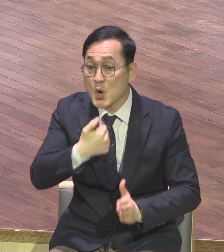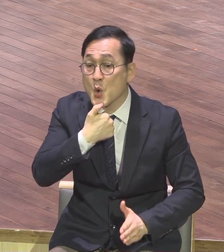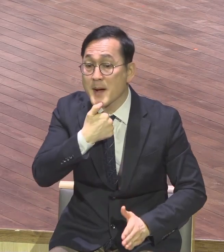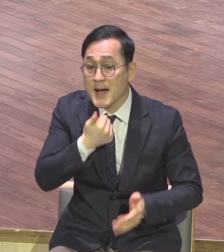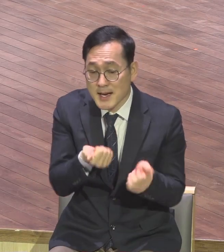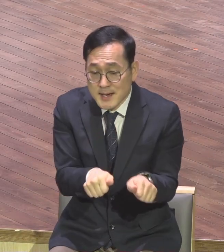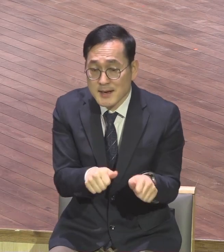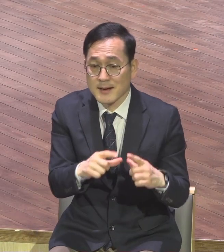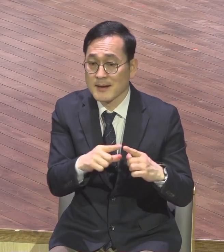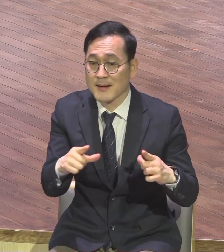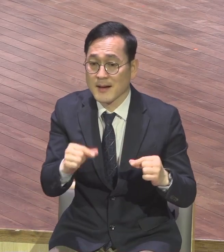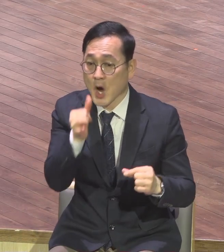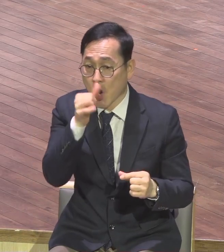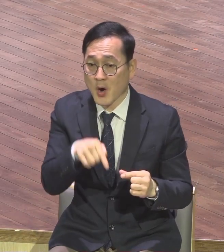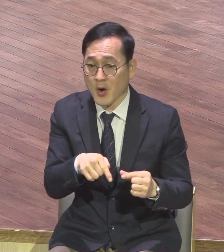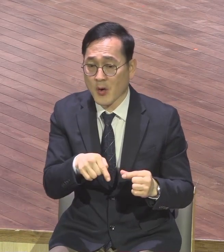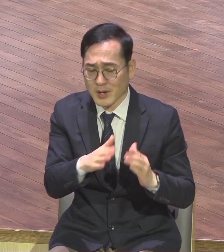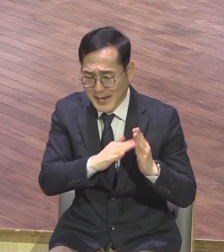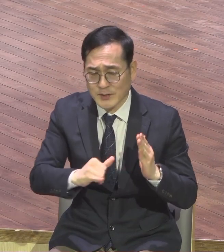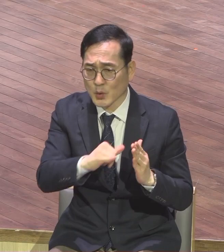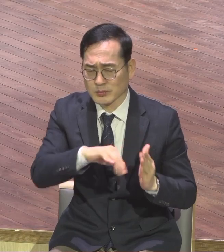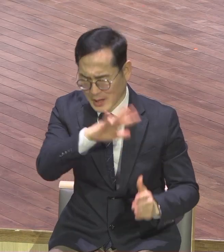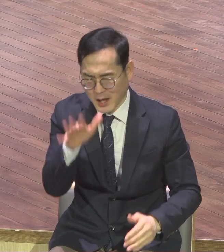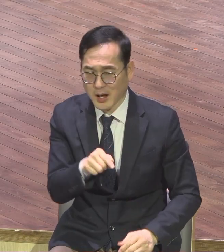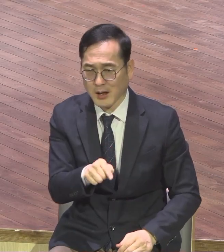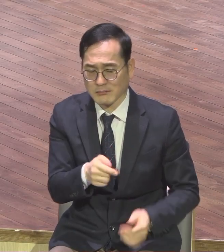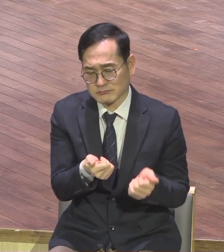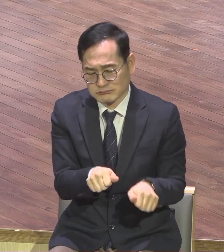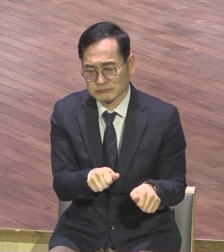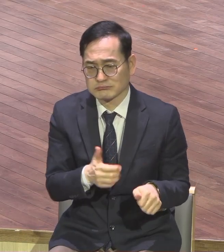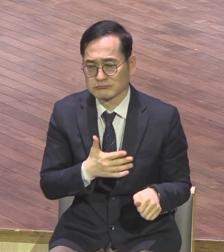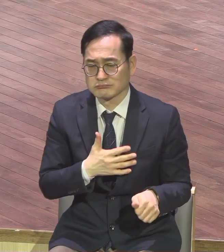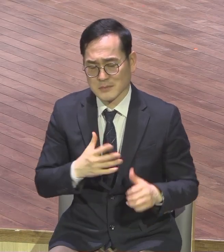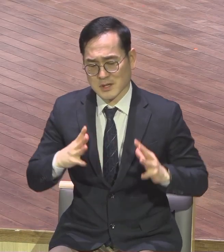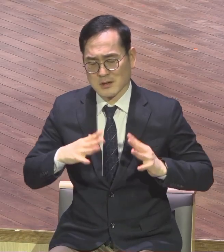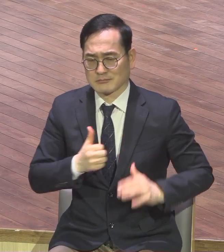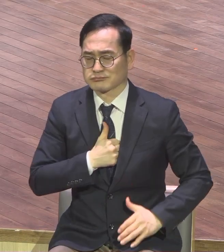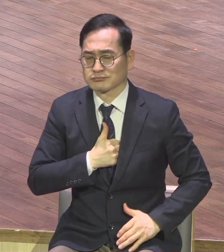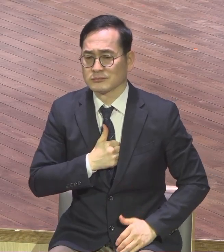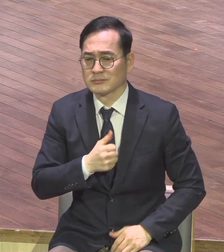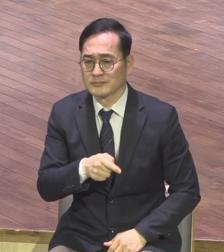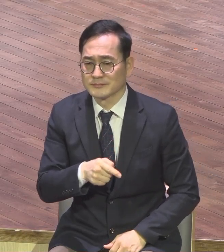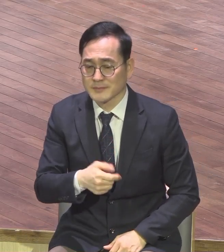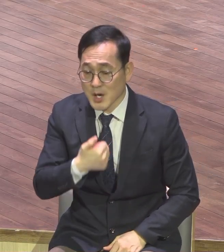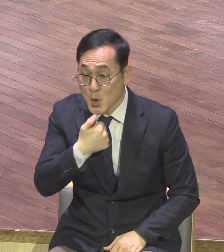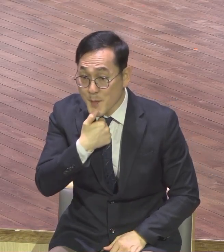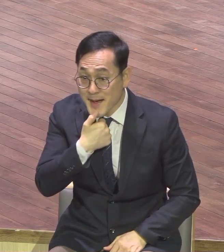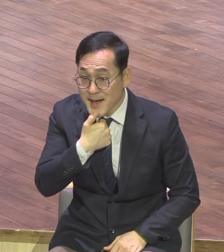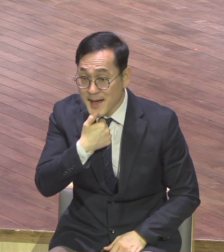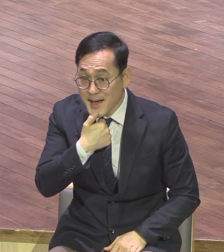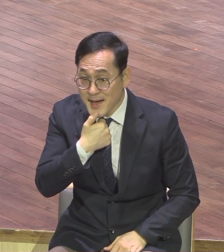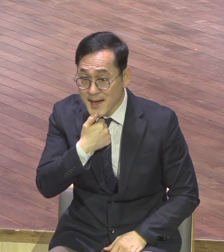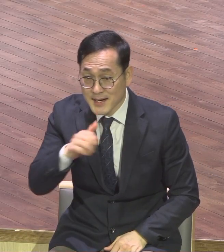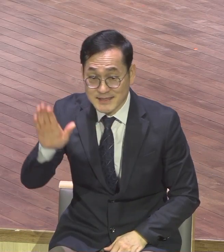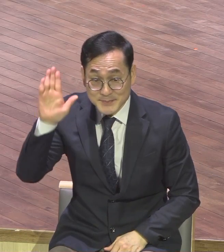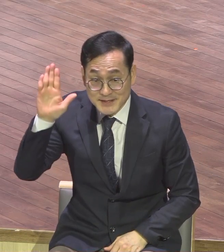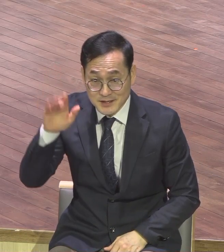시민권자였으니까 이 집안이 엄청난 집안이죠. 로마 시민권자. 당시 로마 시민권을 가졌다